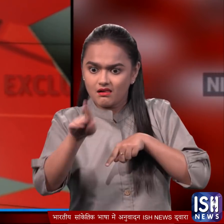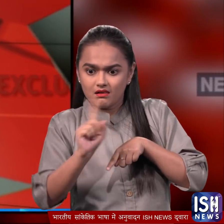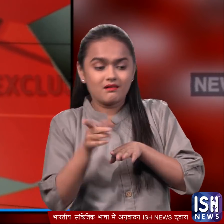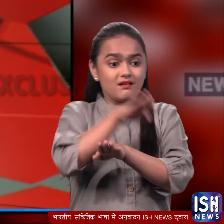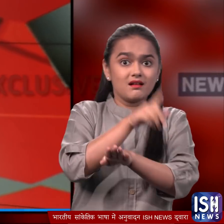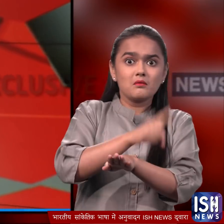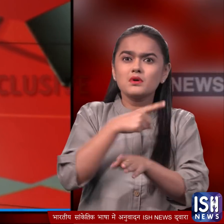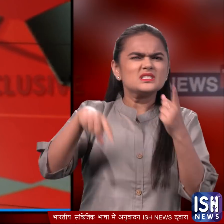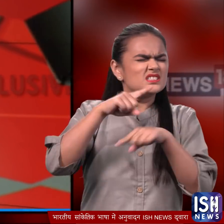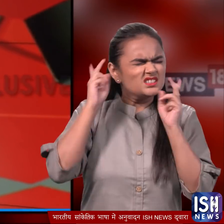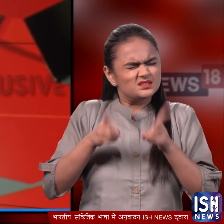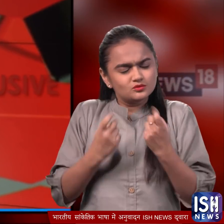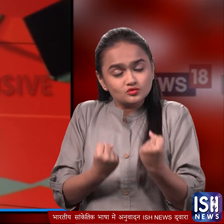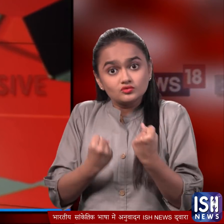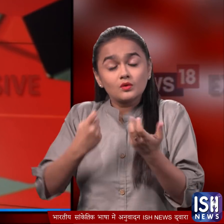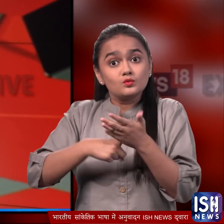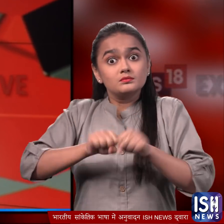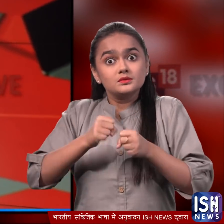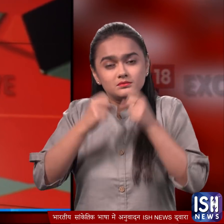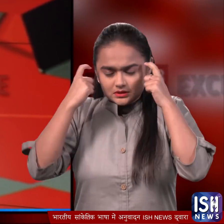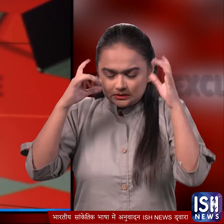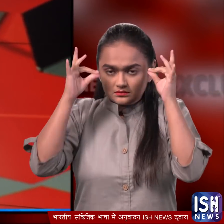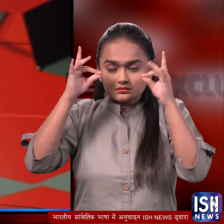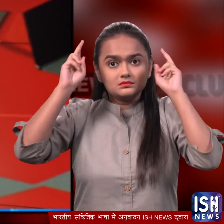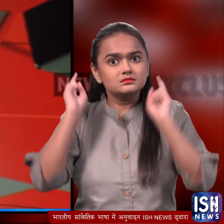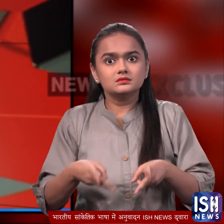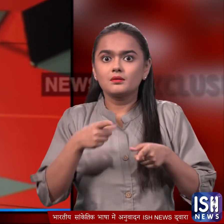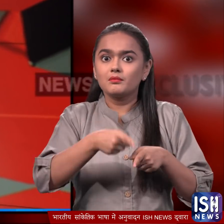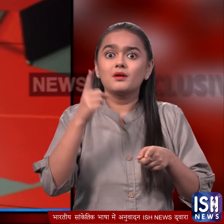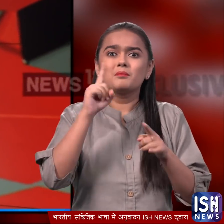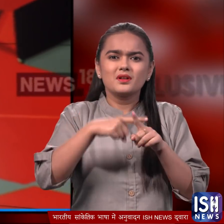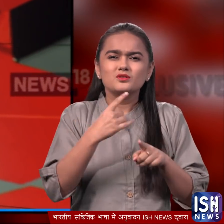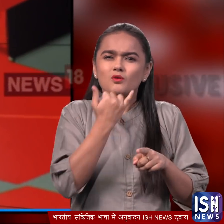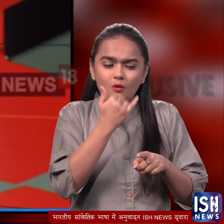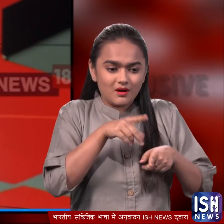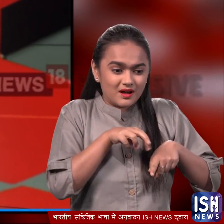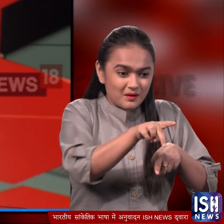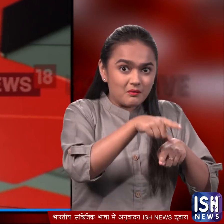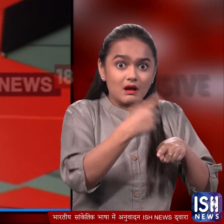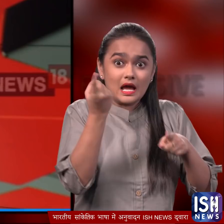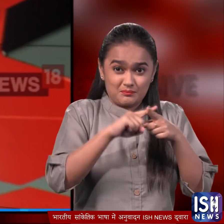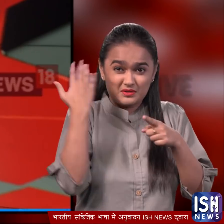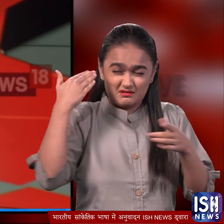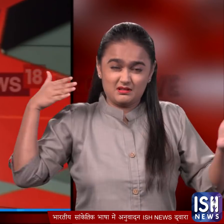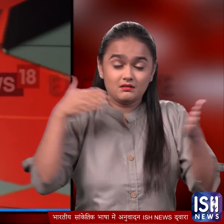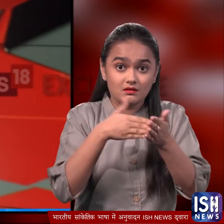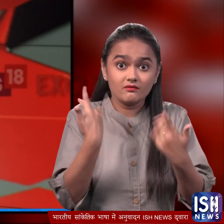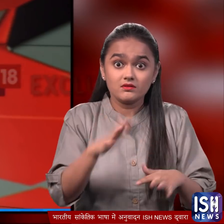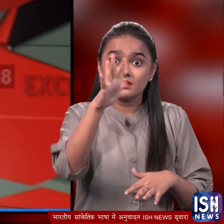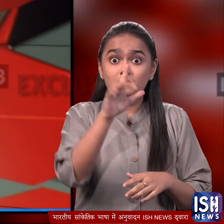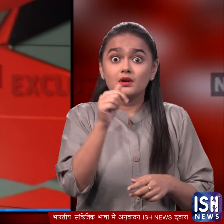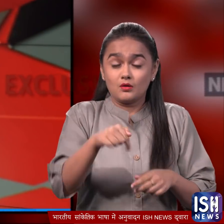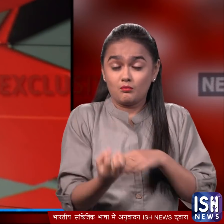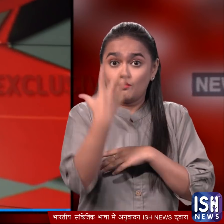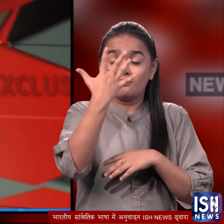को बुरी लत लग चुकी है और अभी 9 दिन पहले ही इसी एक्सप्रेसवे पर रॉन्ग साइड से चल रहे ट्रक की टक्कर से कार सवार 5 लोगों की मौत हो